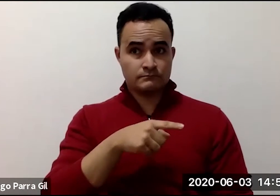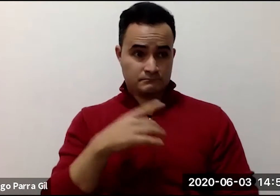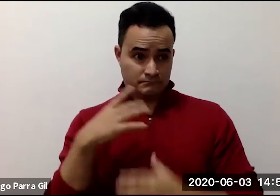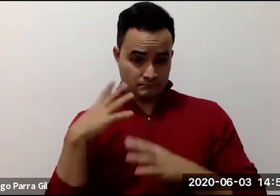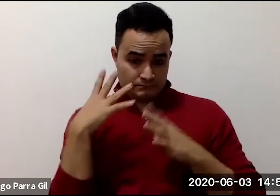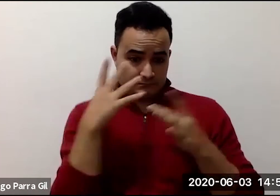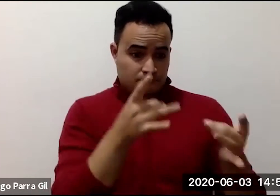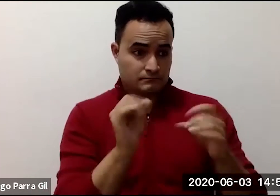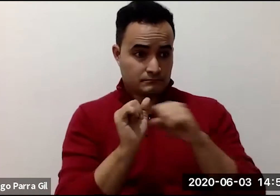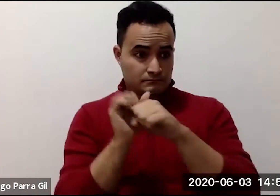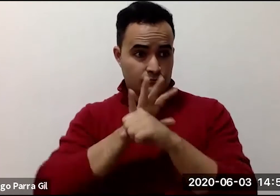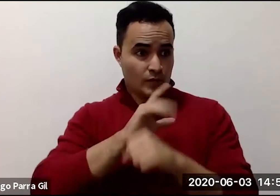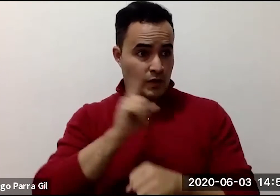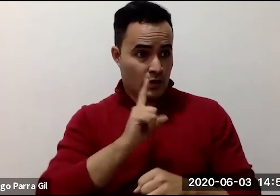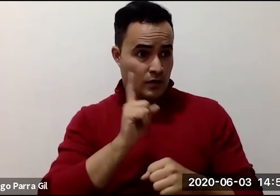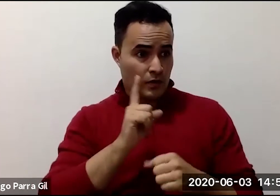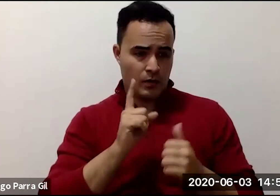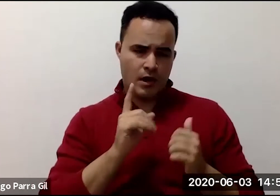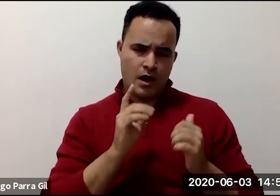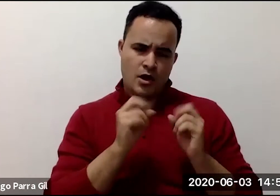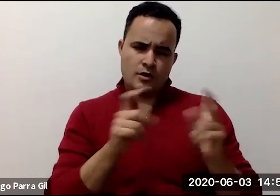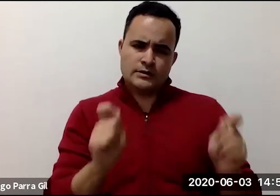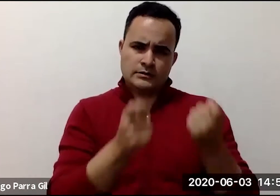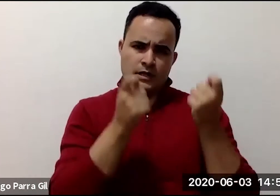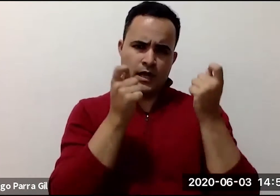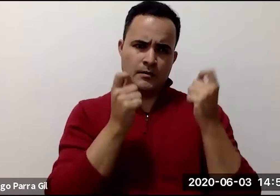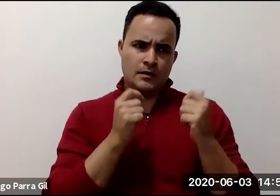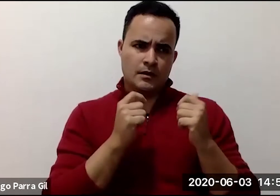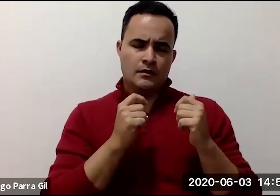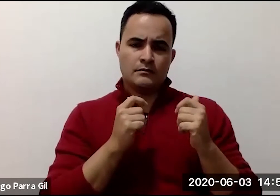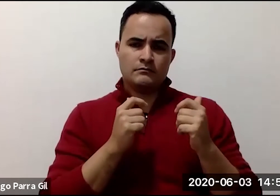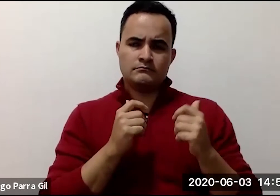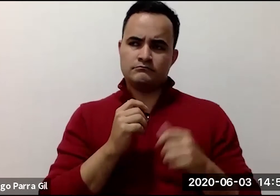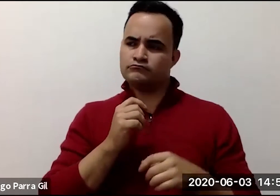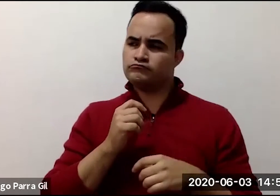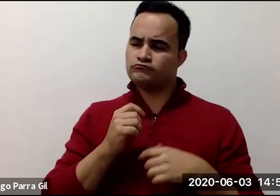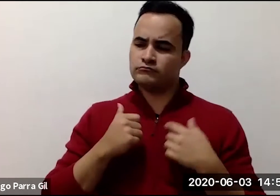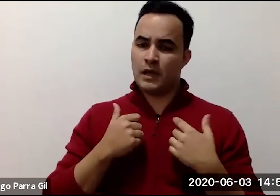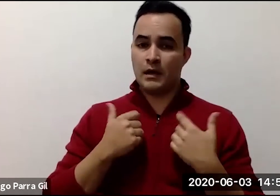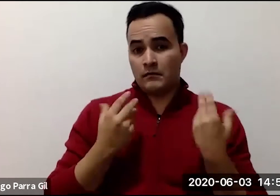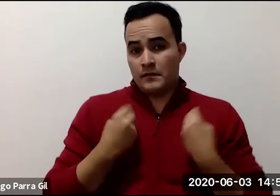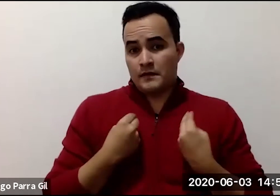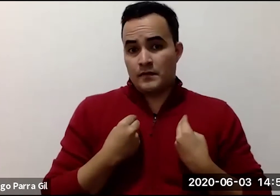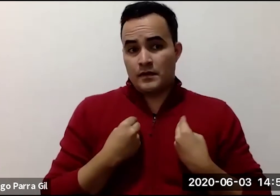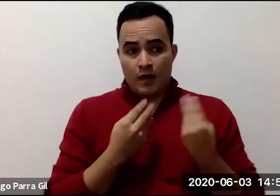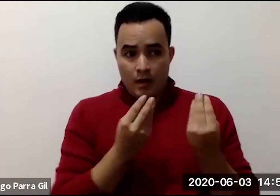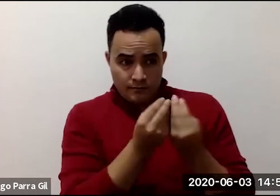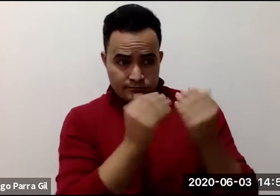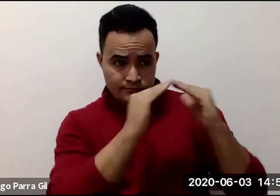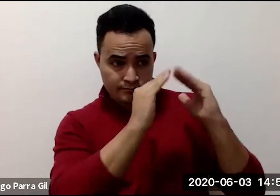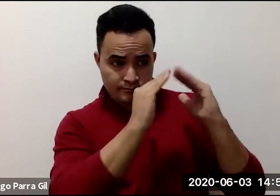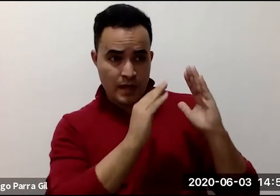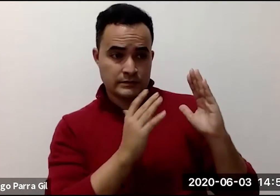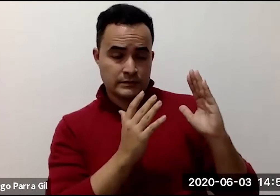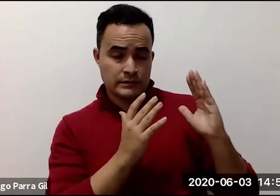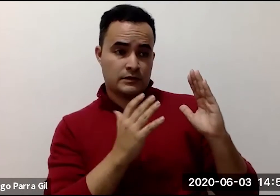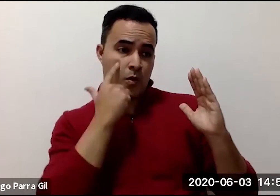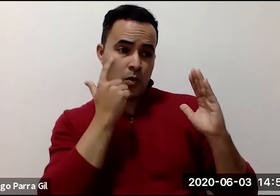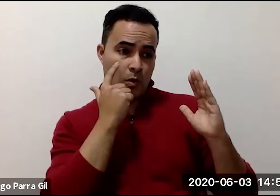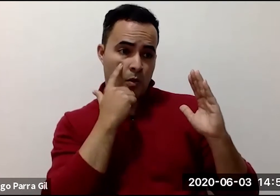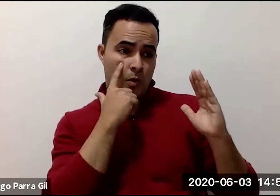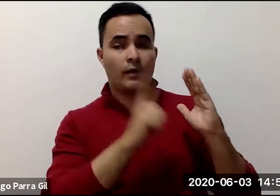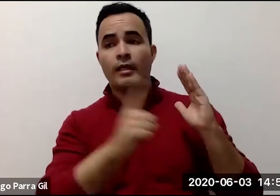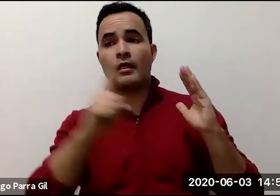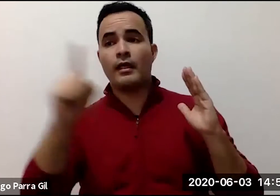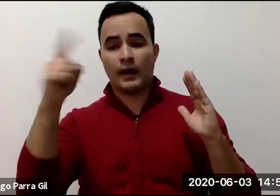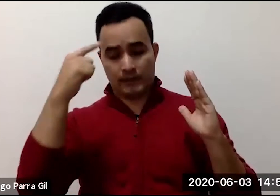pero convives con tus abuelos, con personas grandes, con niños, con personas enfermas, hazlo por ellos. Ese es el